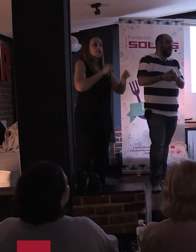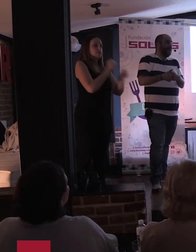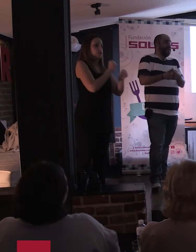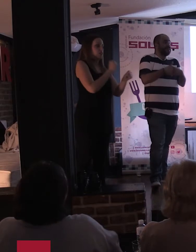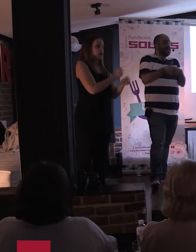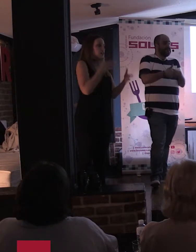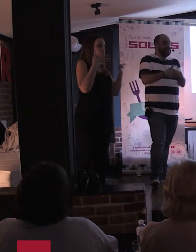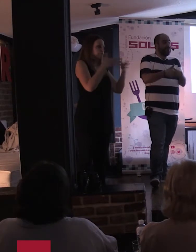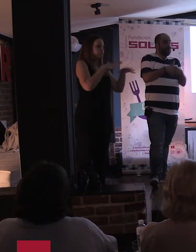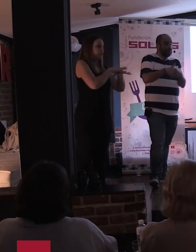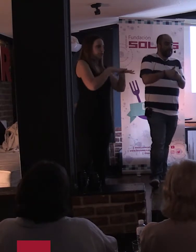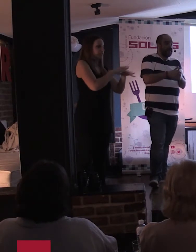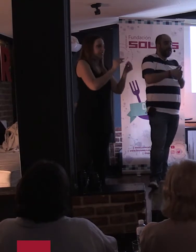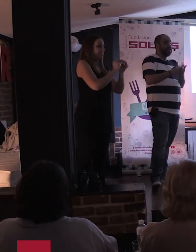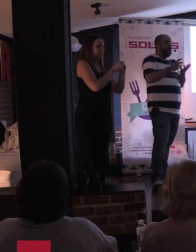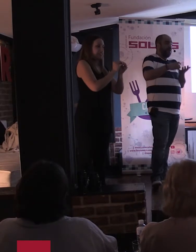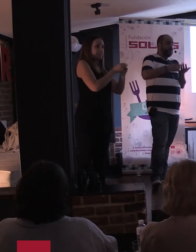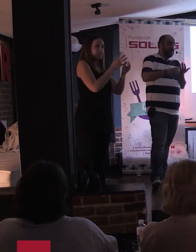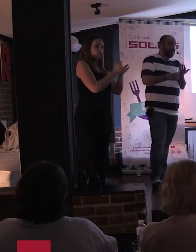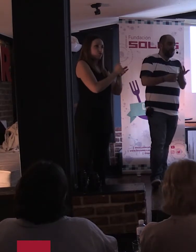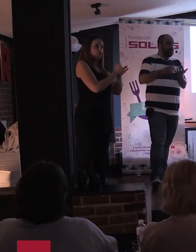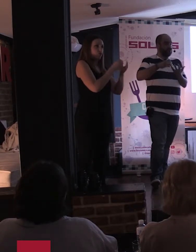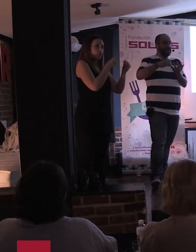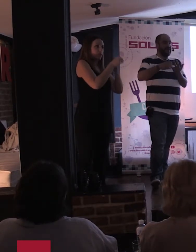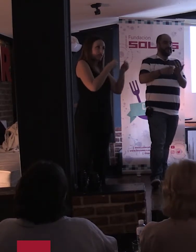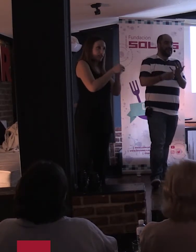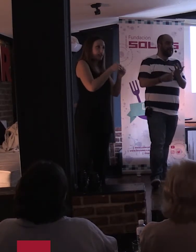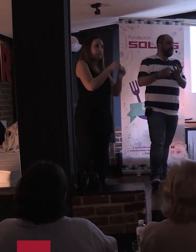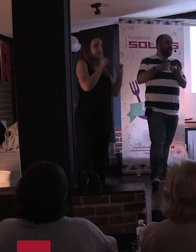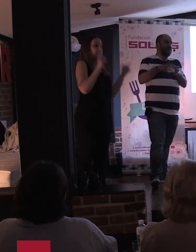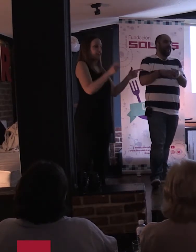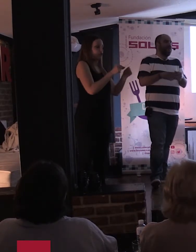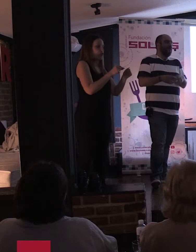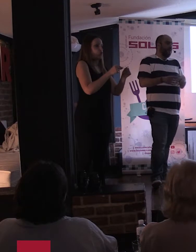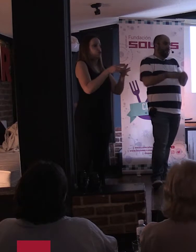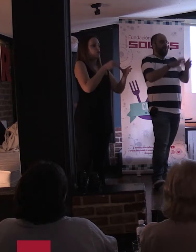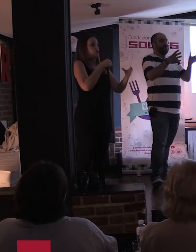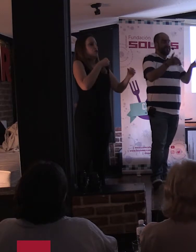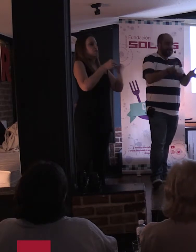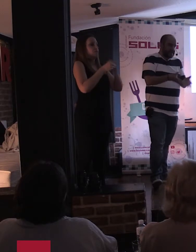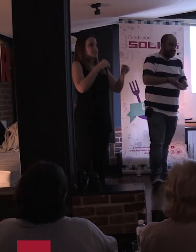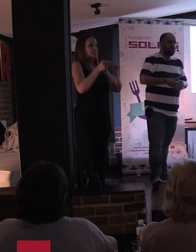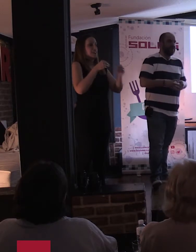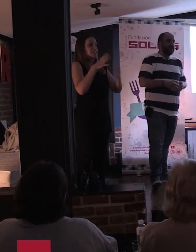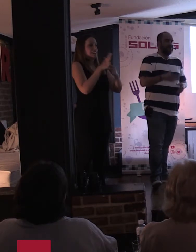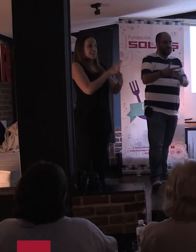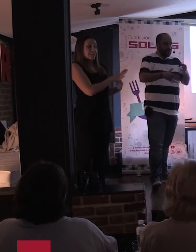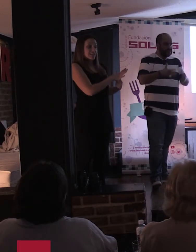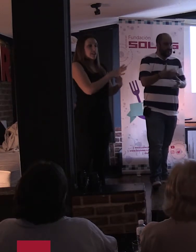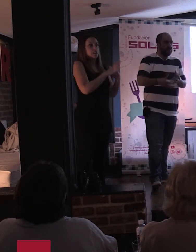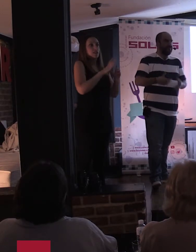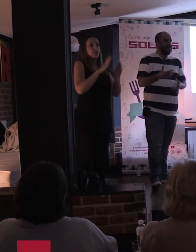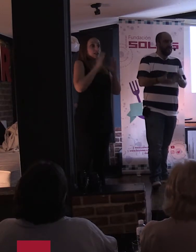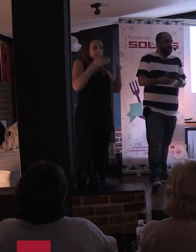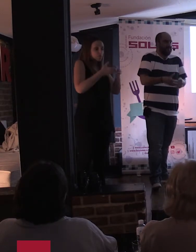fundamentalmente en la síntesis de todos los materiales, los electrodos, los materiales que aíslan, los materiales que encapsulan, pues todo